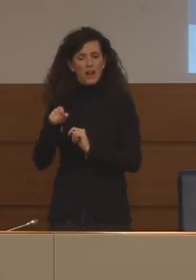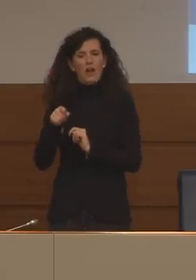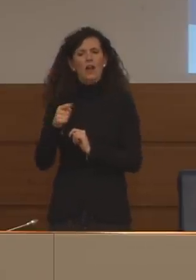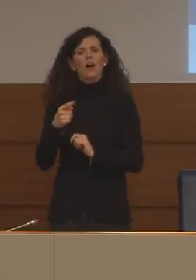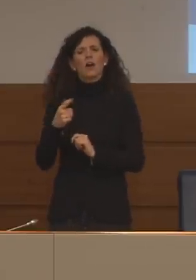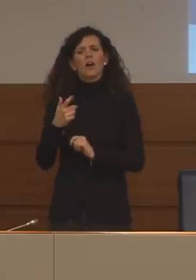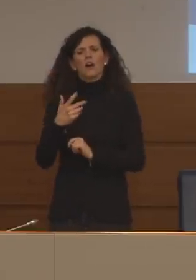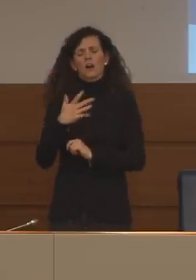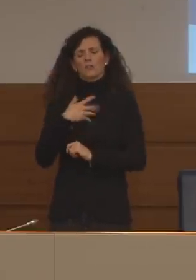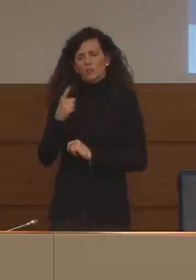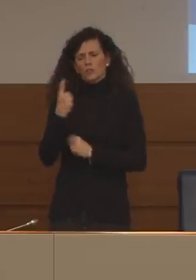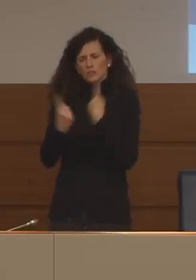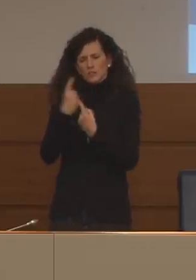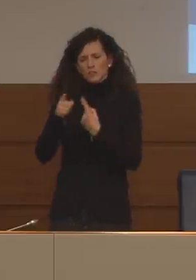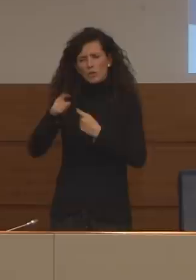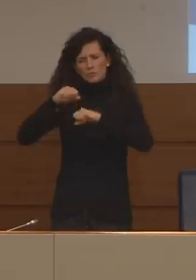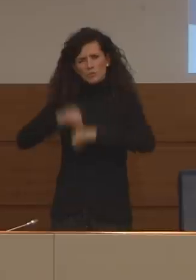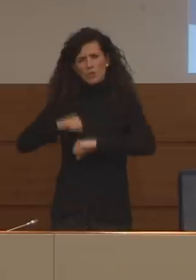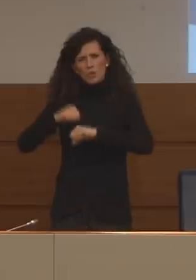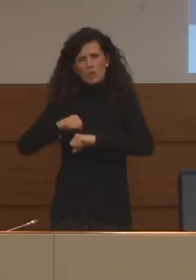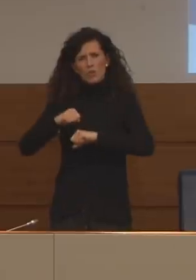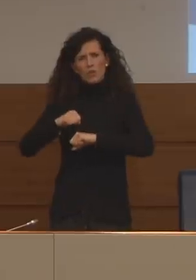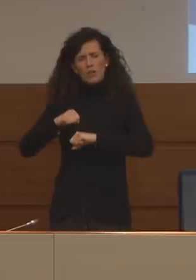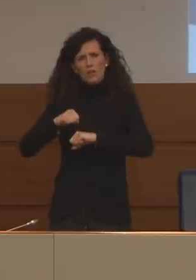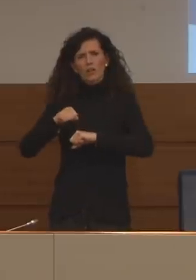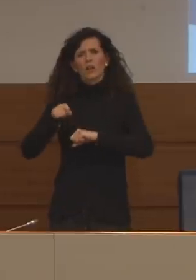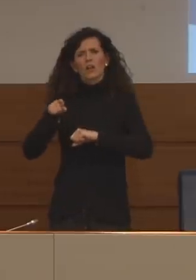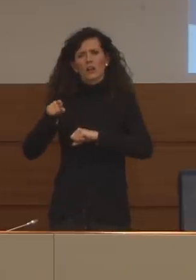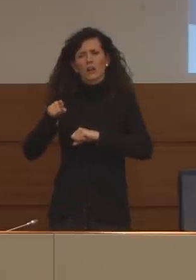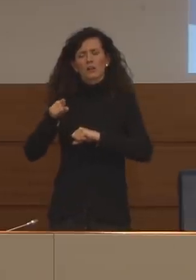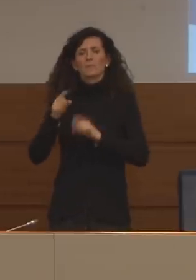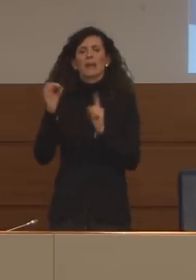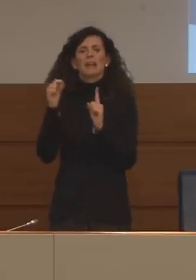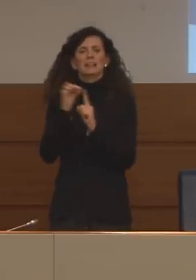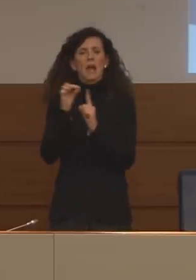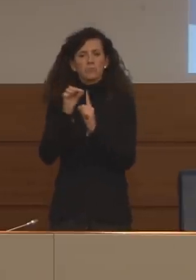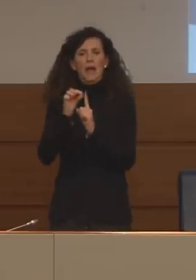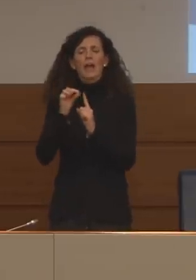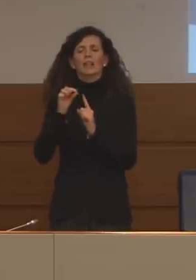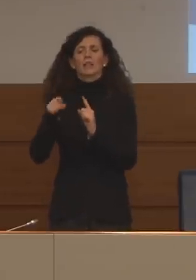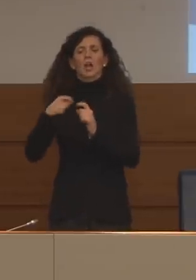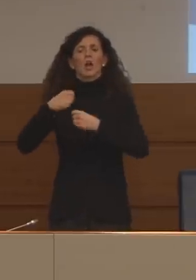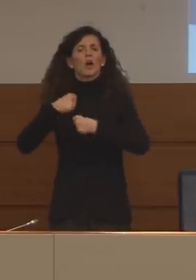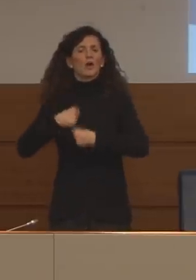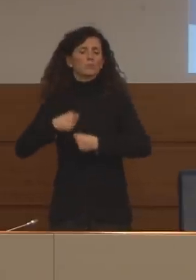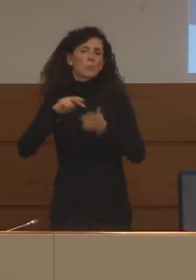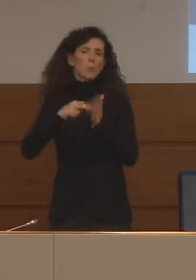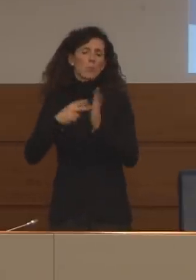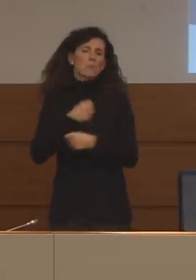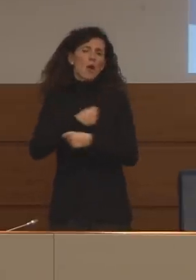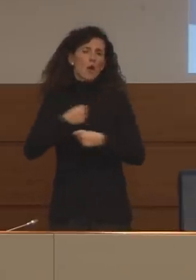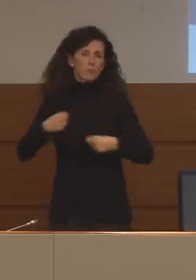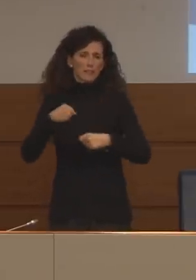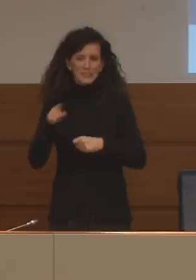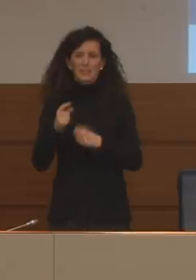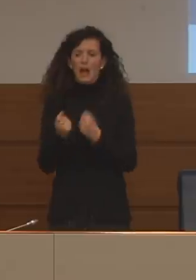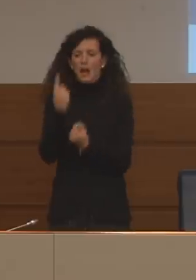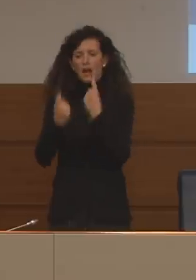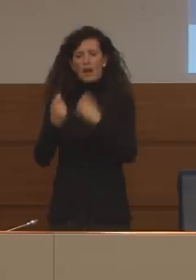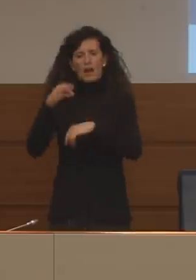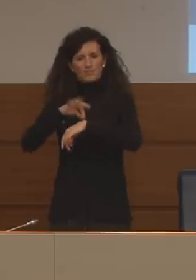fattori dico morbosità come diabete come obesità e anche altre tipologie di disturbi che